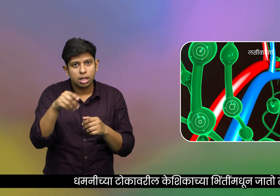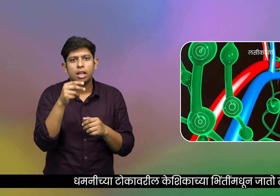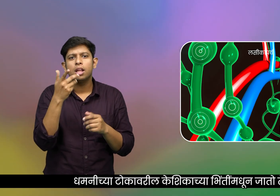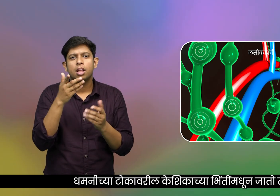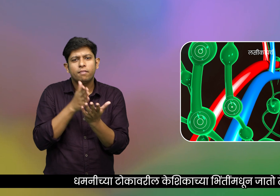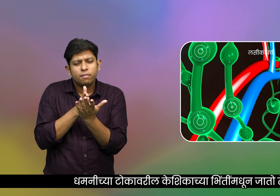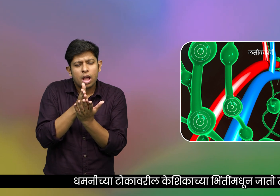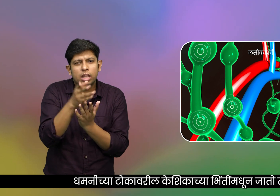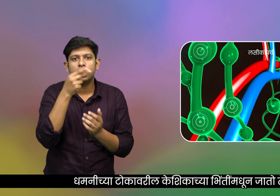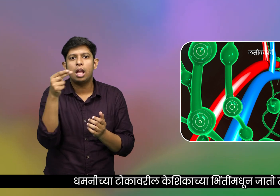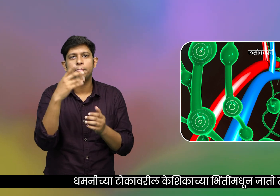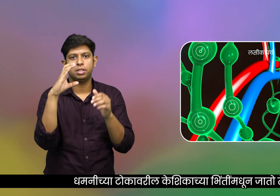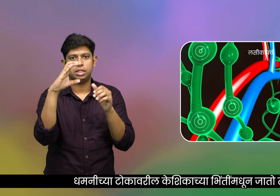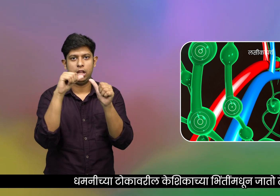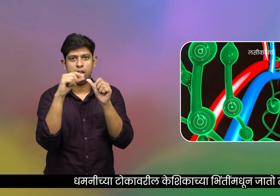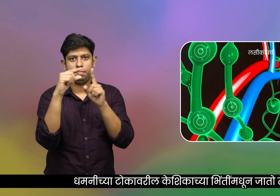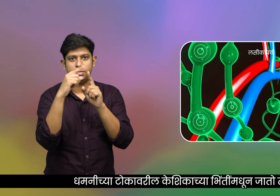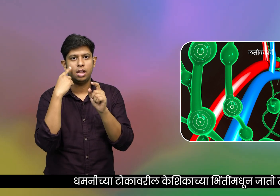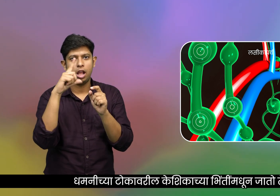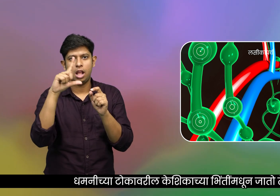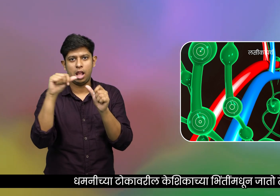भिंतीमधून जातो तेव्हा